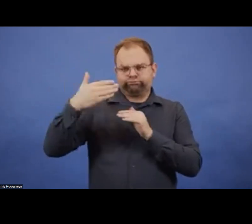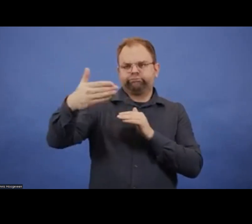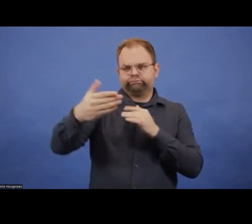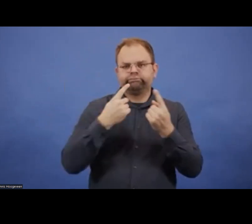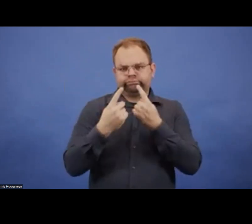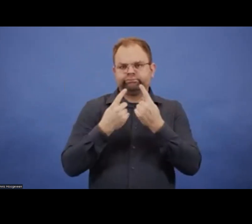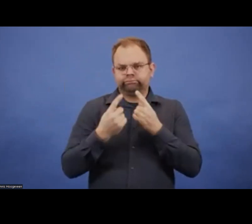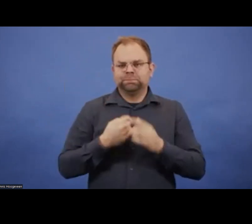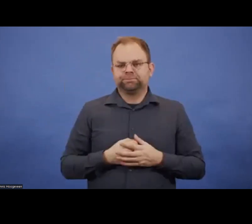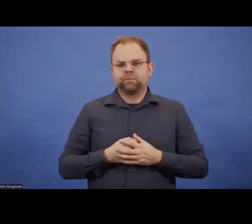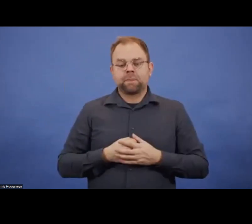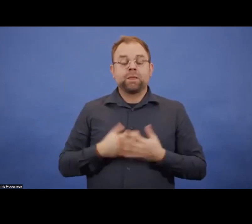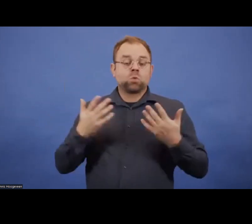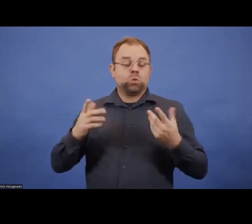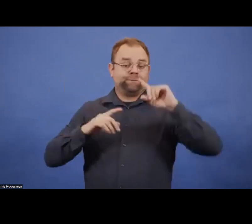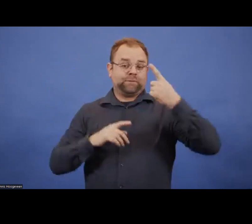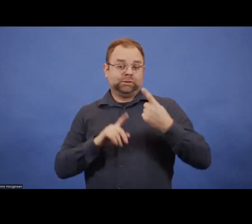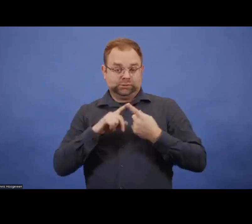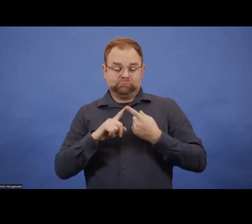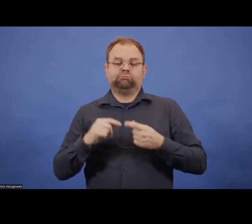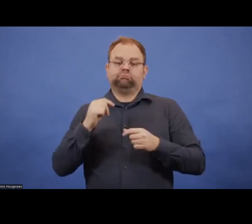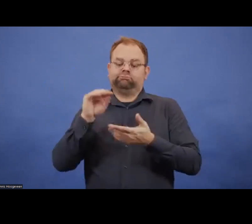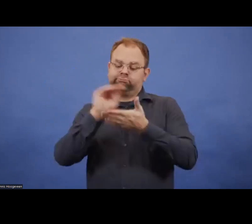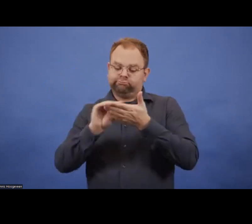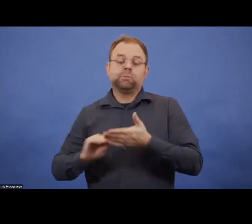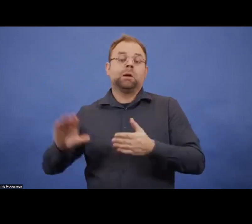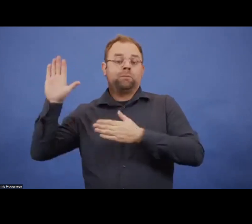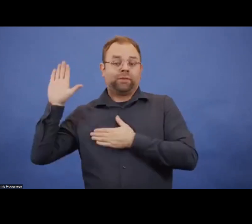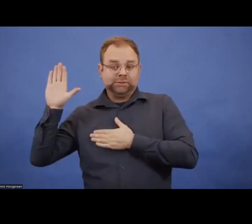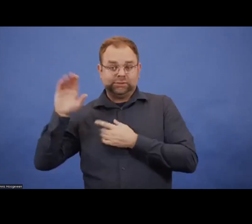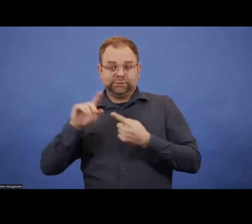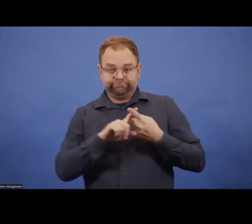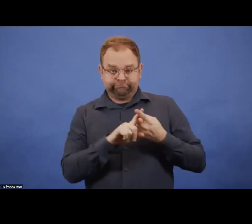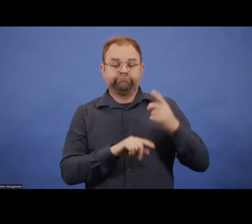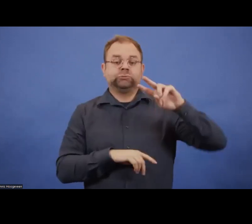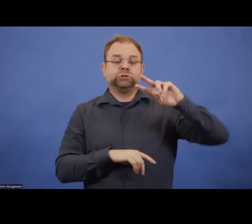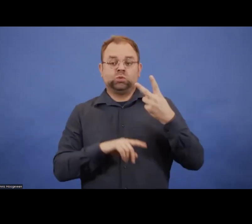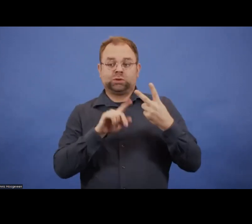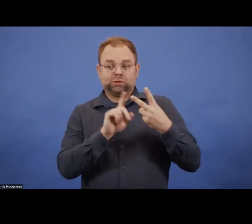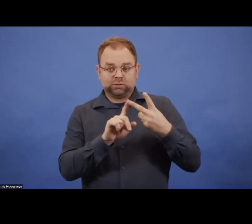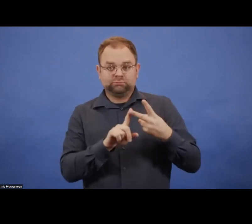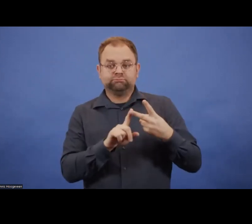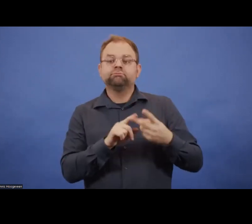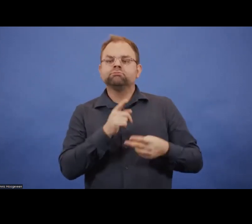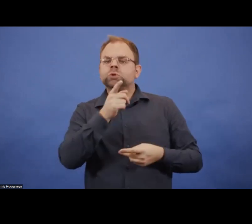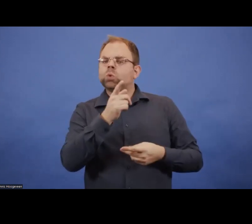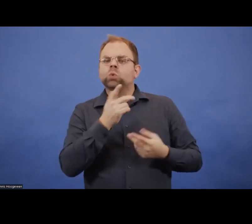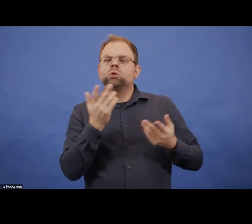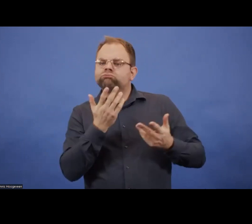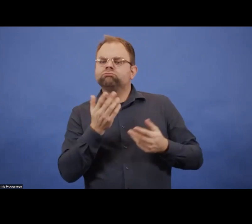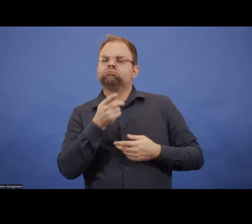Martel nos habló sobre los plegados sensitivas